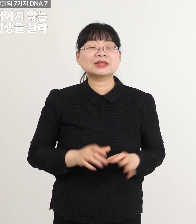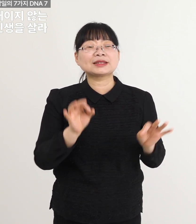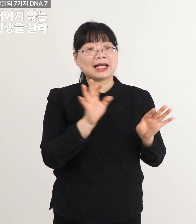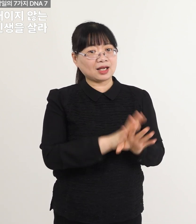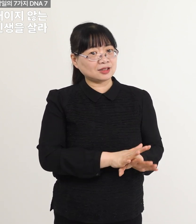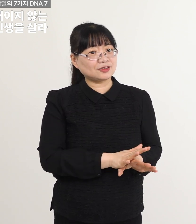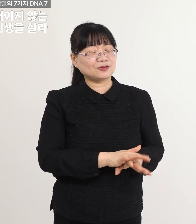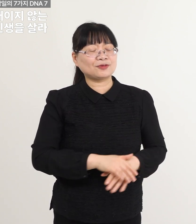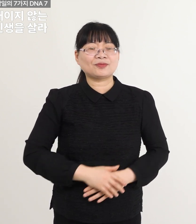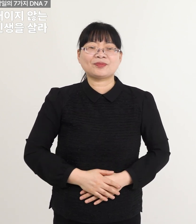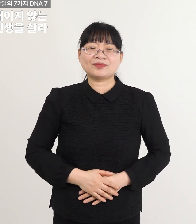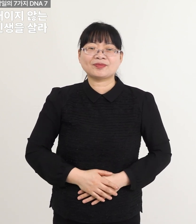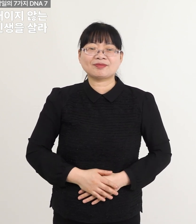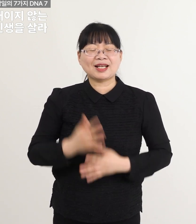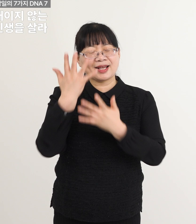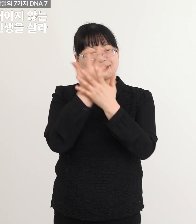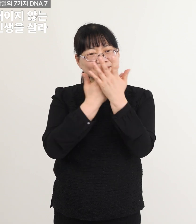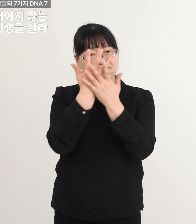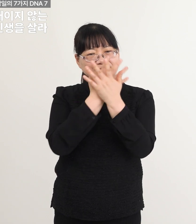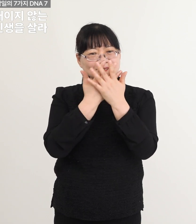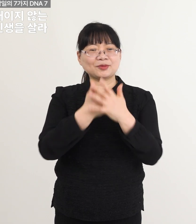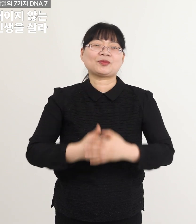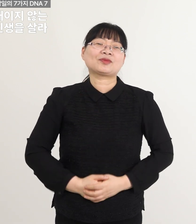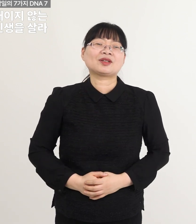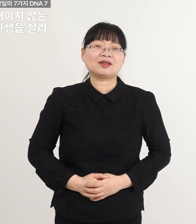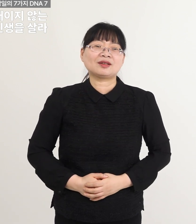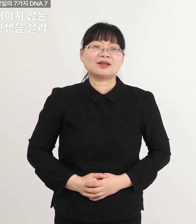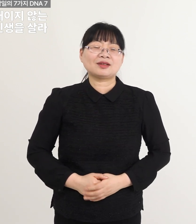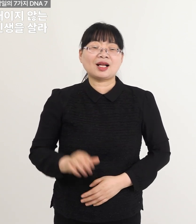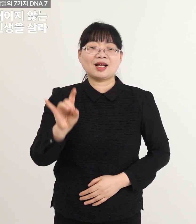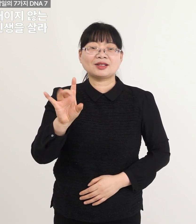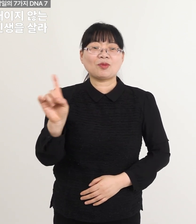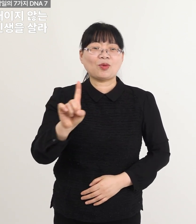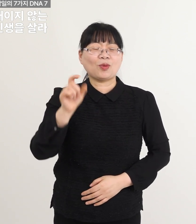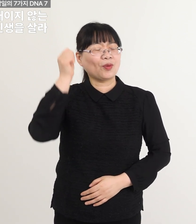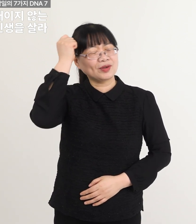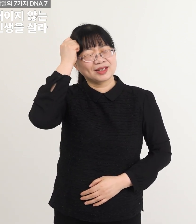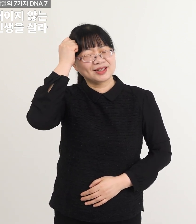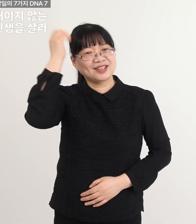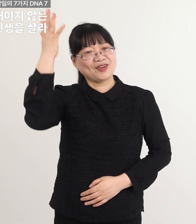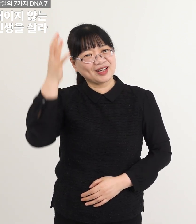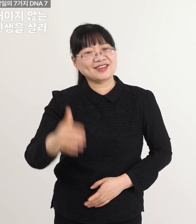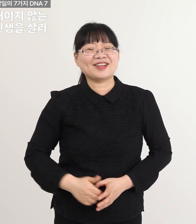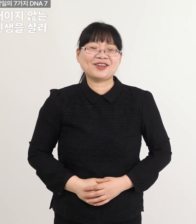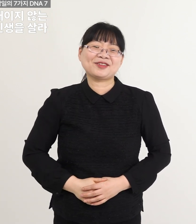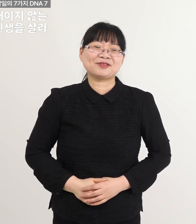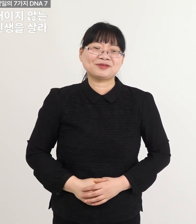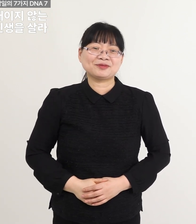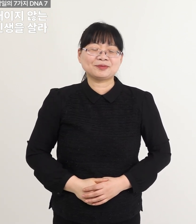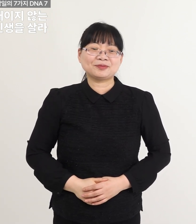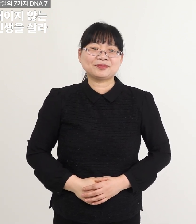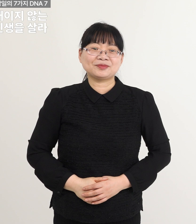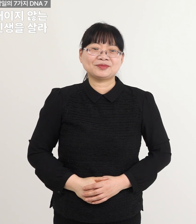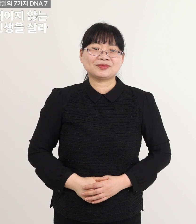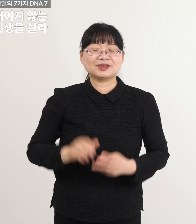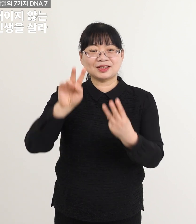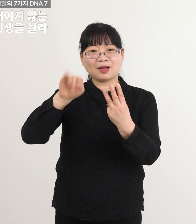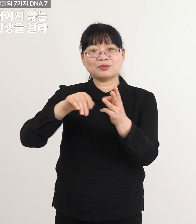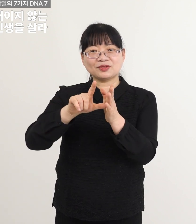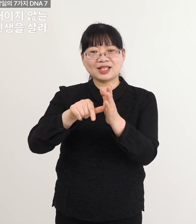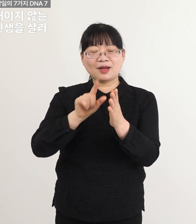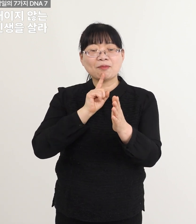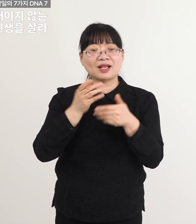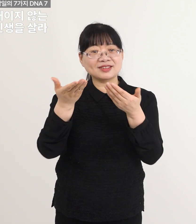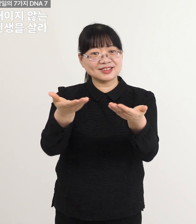사라지고 희미해지고 한 가지는 기억이 안 나요. 네. 3부 때